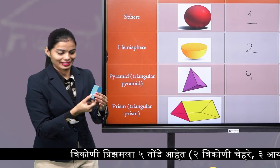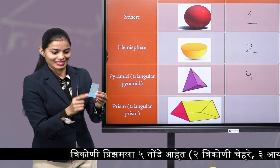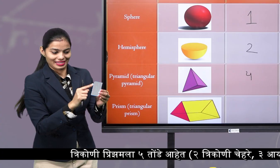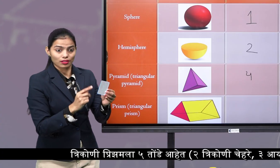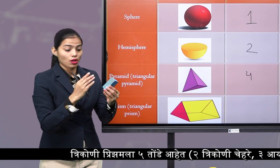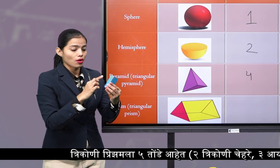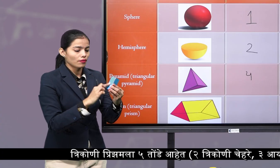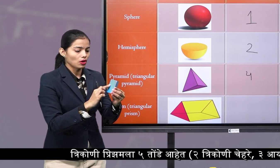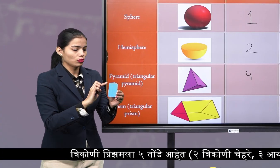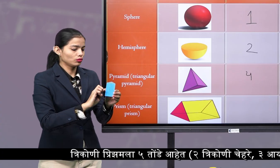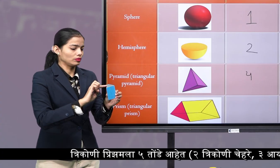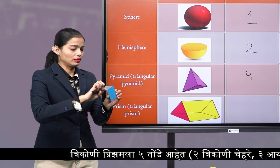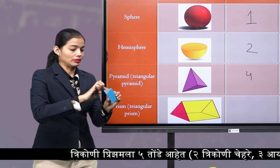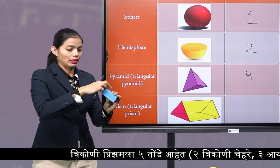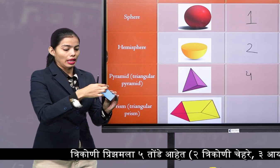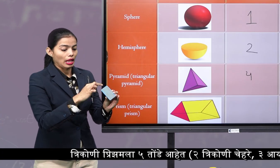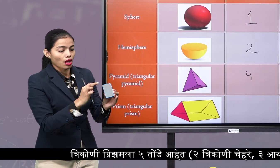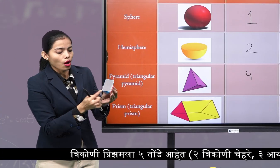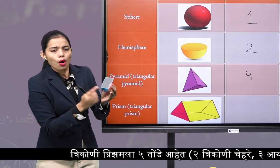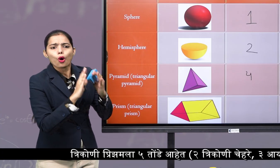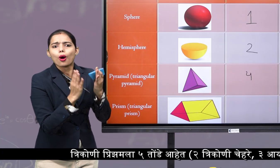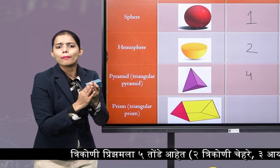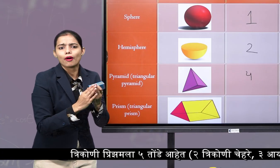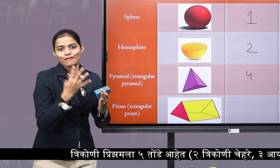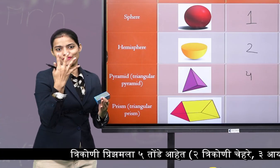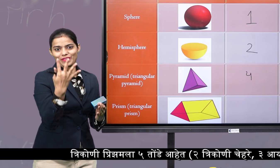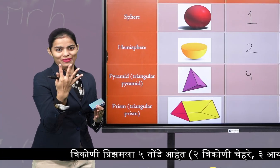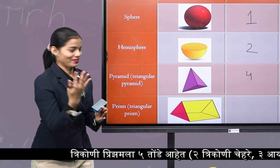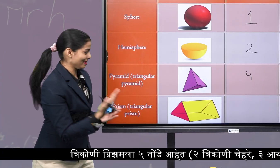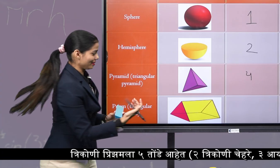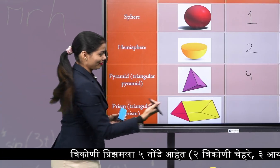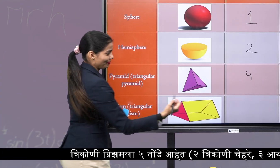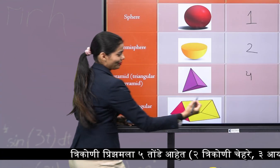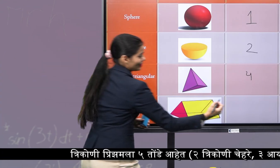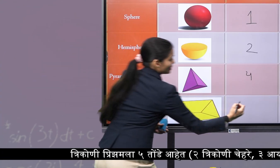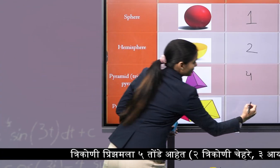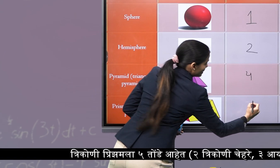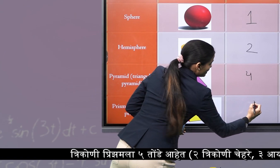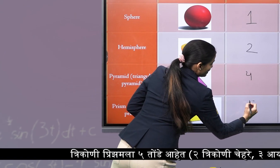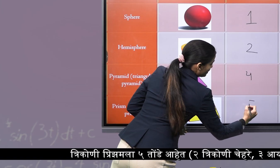त्रिकोणी प्रिझमला 5 तोंडे आहेत. 2 त्रिकोणी चेहरे, 3 आयताकृती चेहरे,